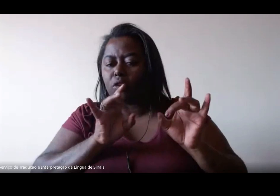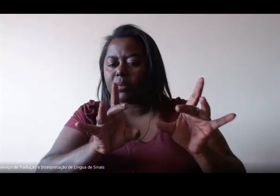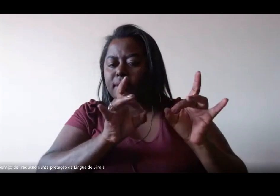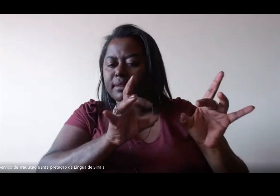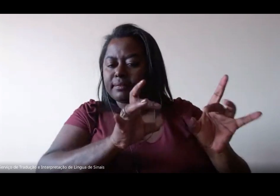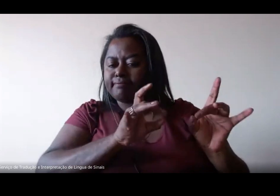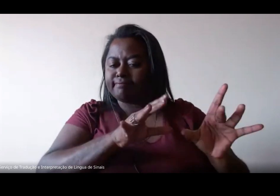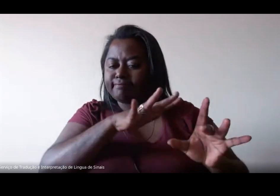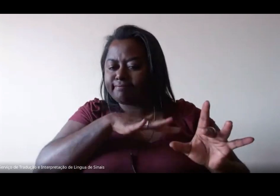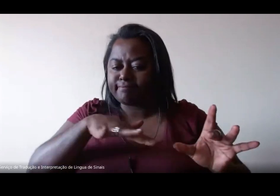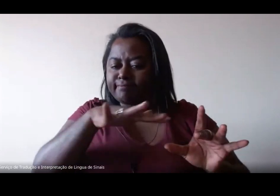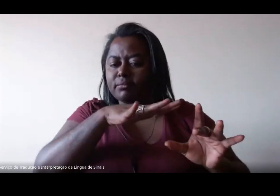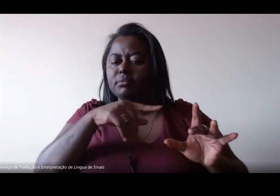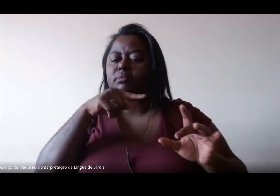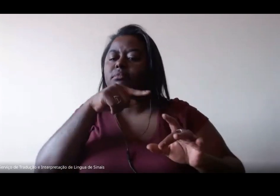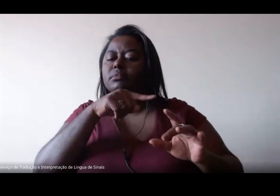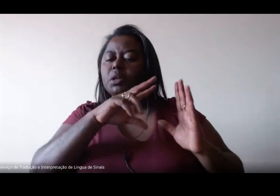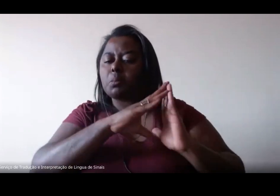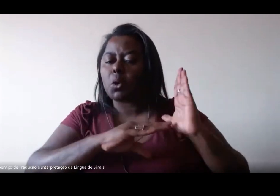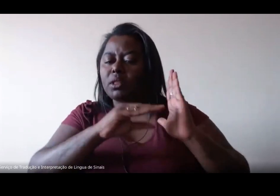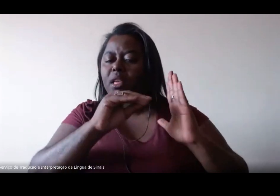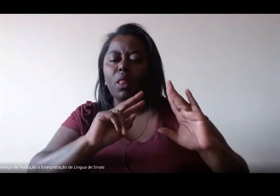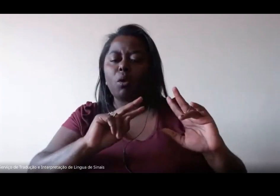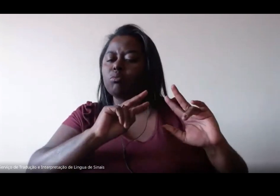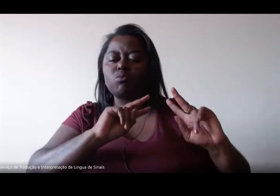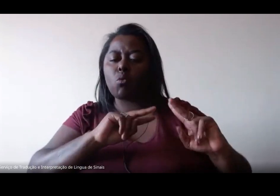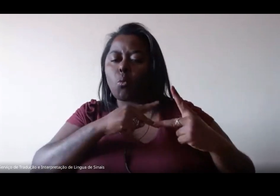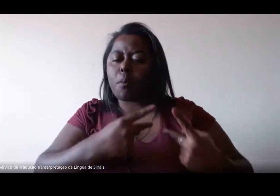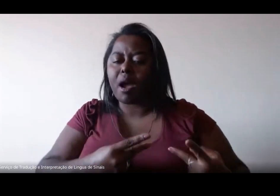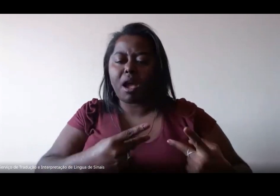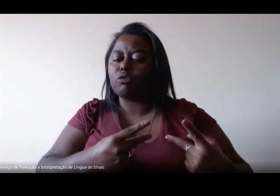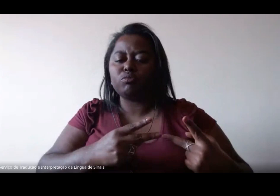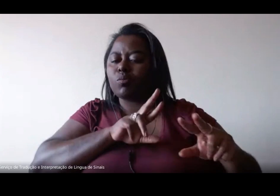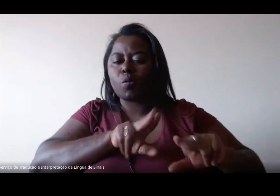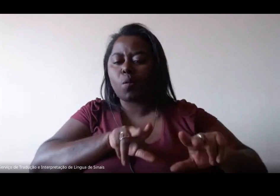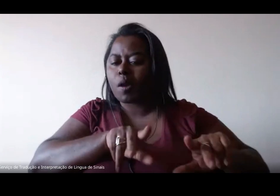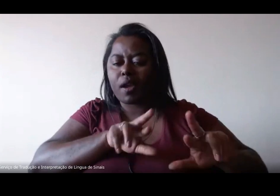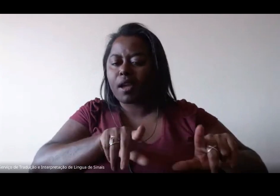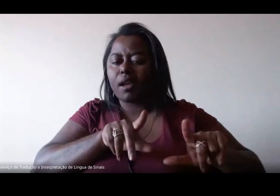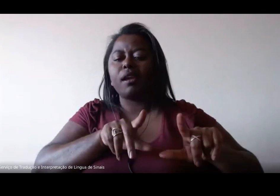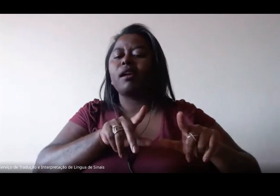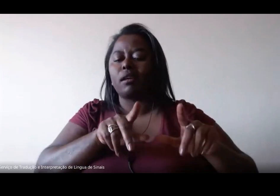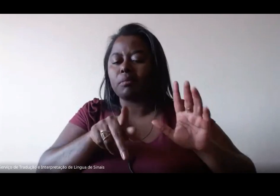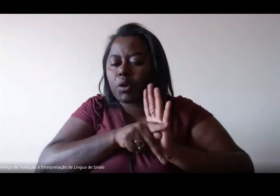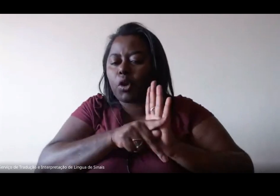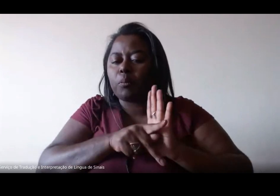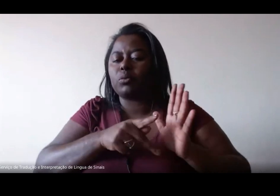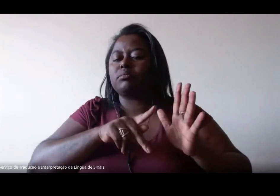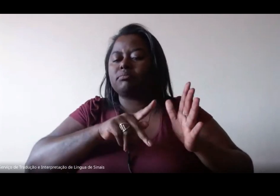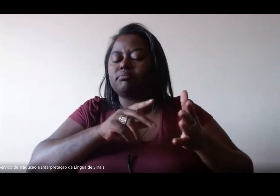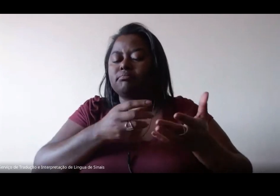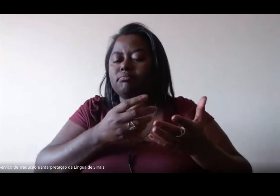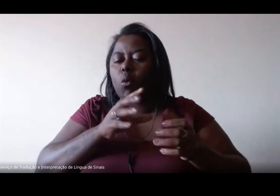modelo mercadológico, a um modelo desumanizador da universidade, da produção de conhecimento